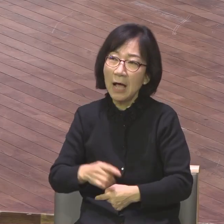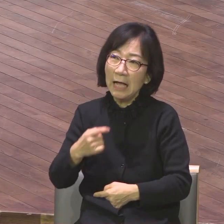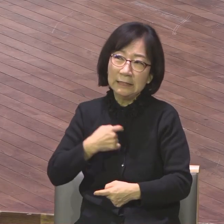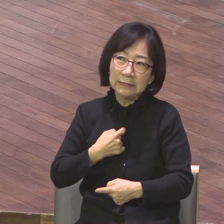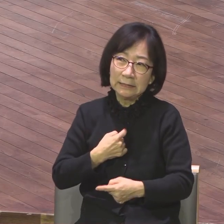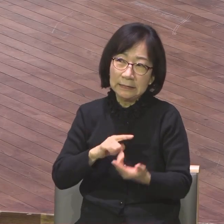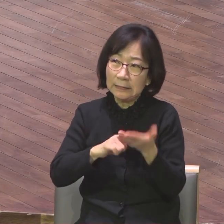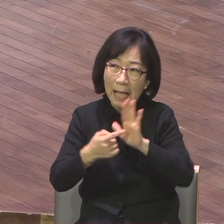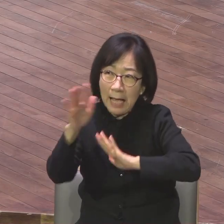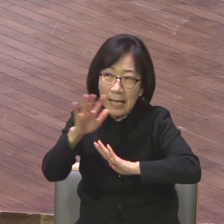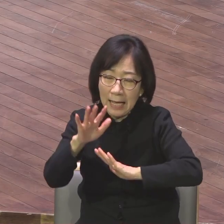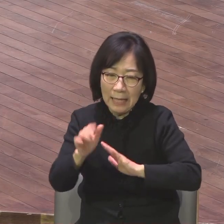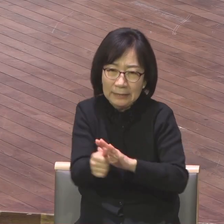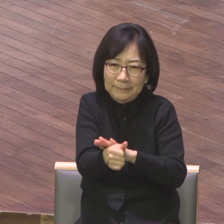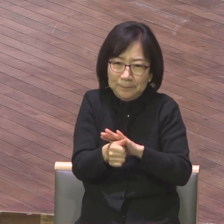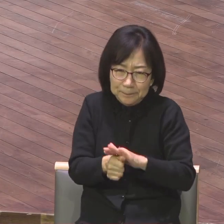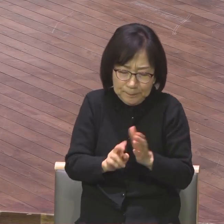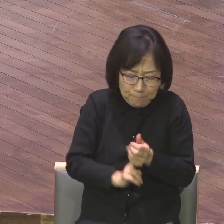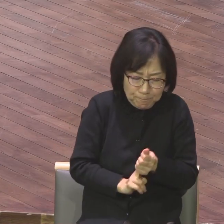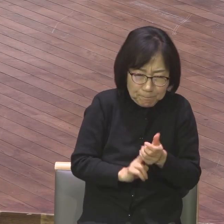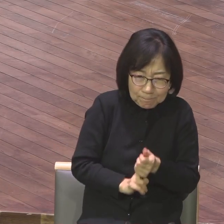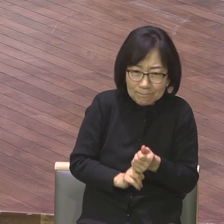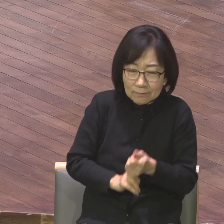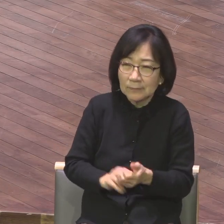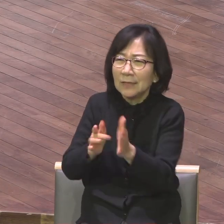예수님께서는 세례 요한을 높여주셨어요.